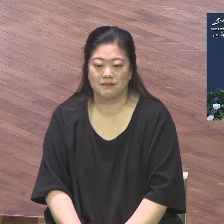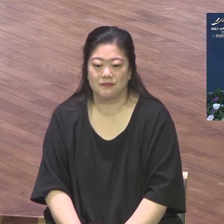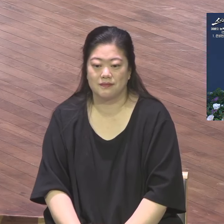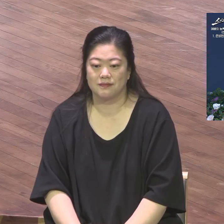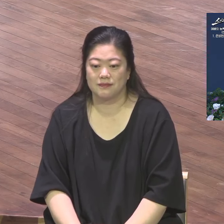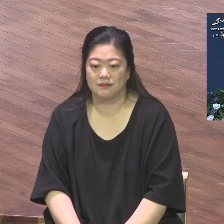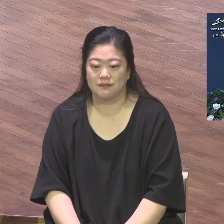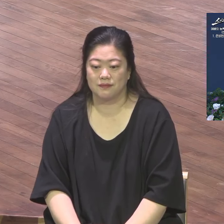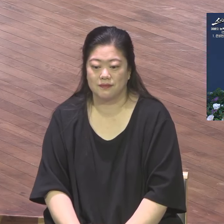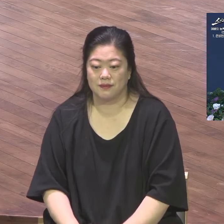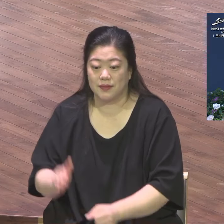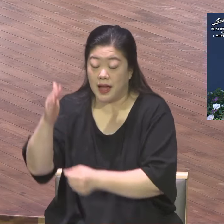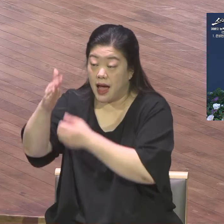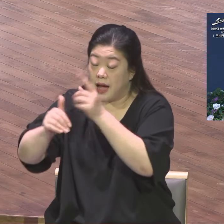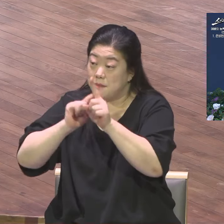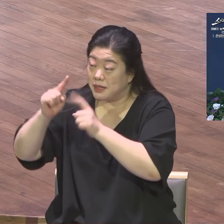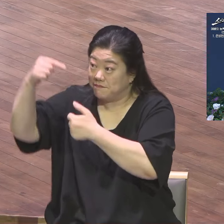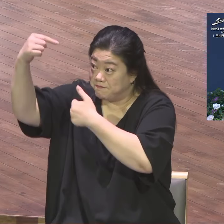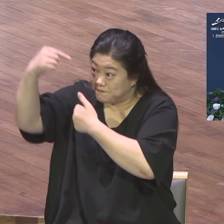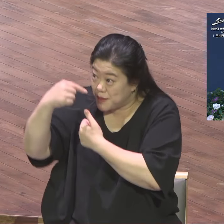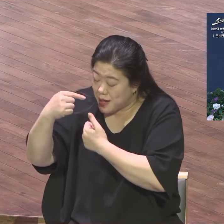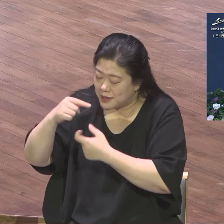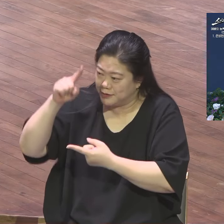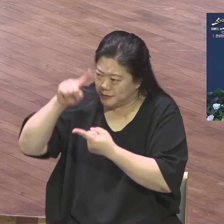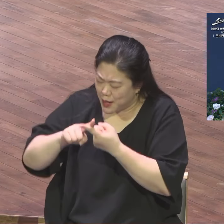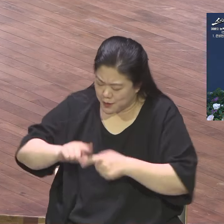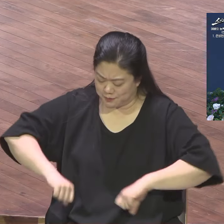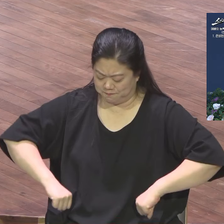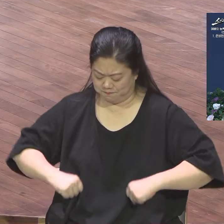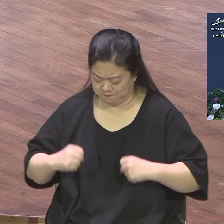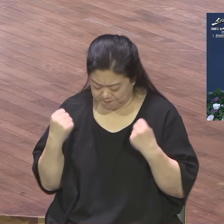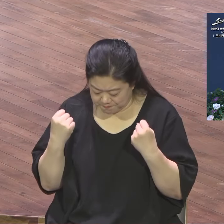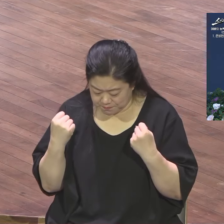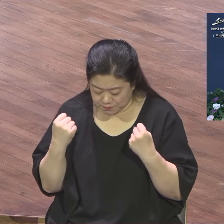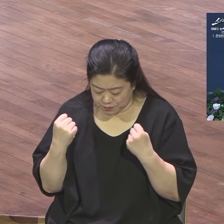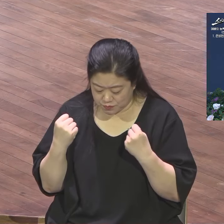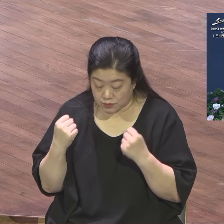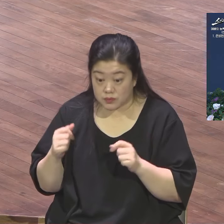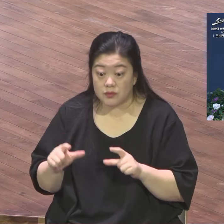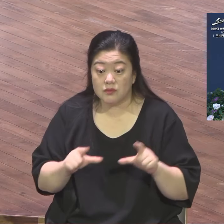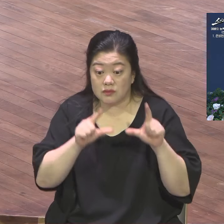하나님의 말씀을 듣고 순종하는 삶. 다시 말하면, 한마디로 말하면